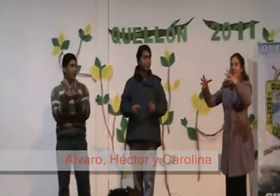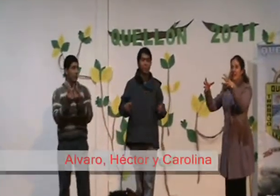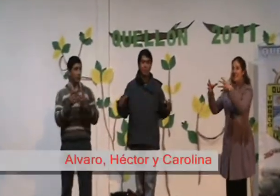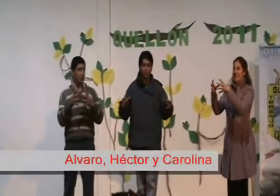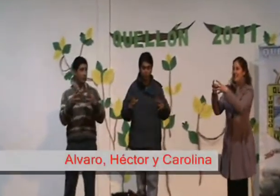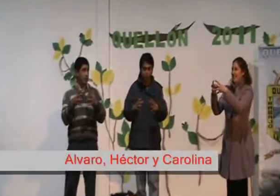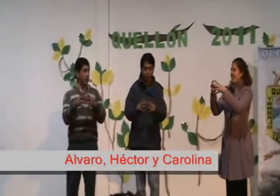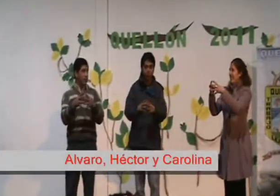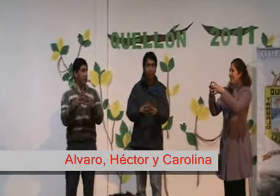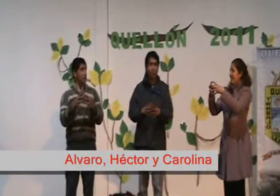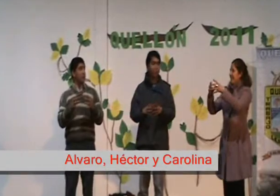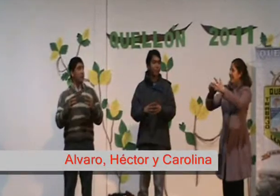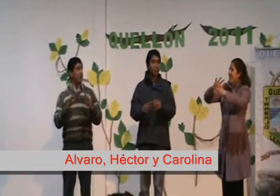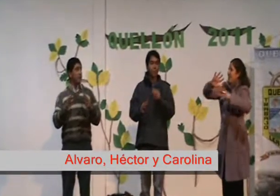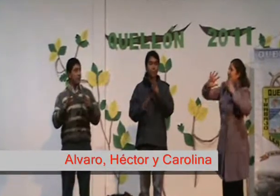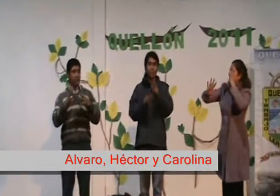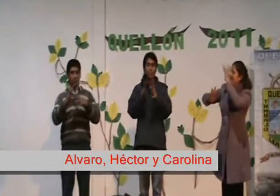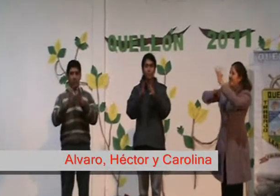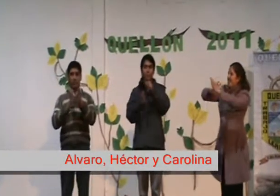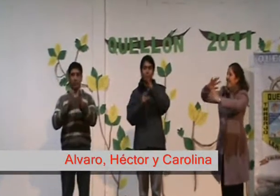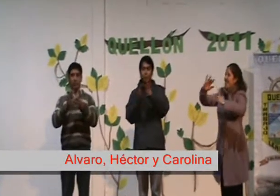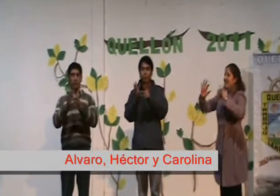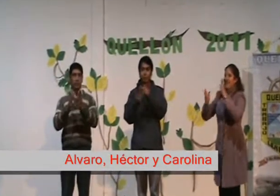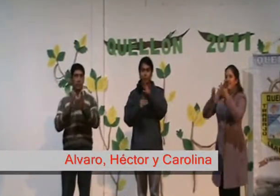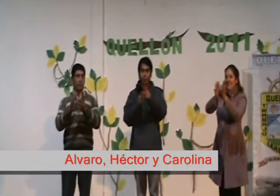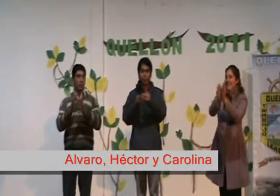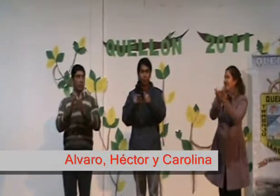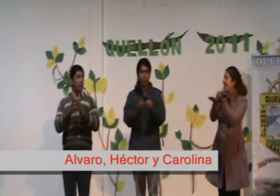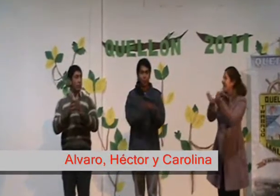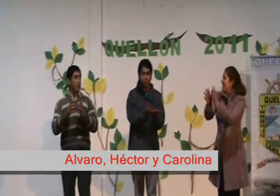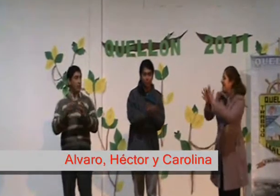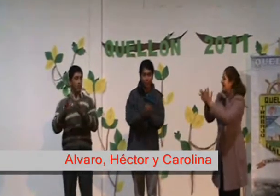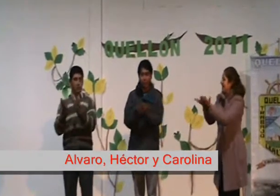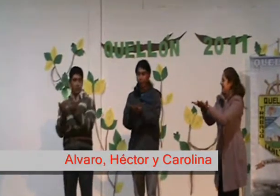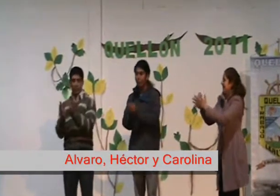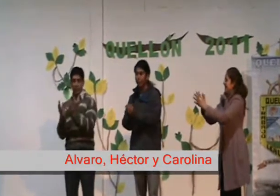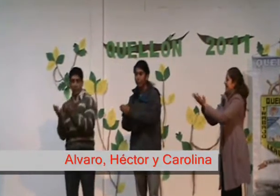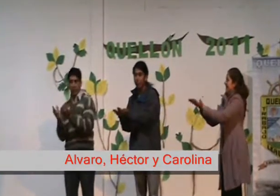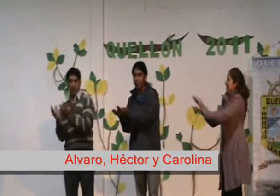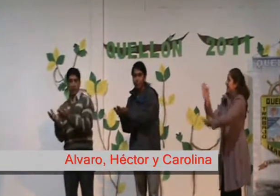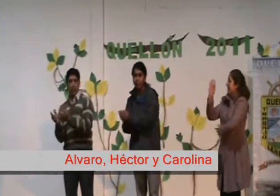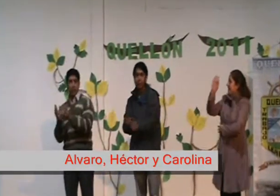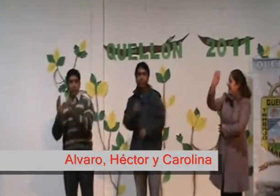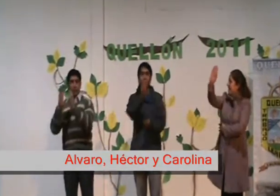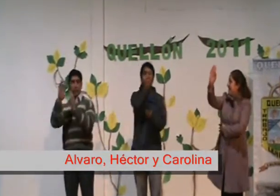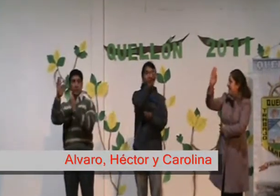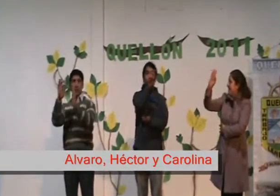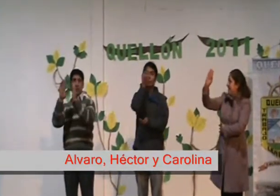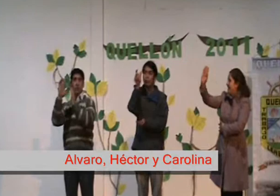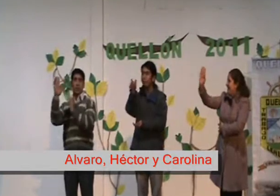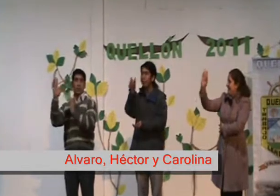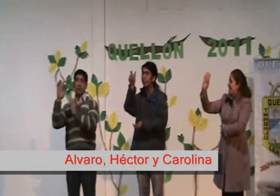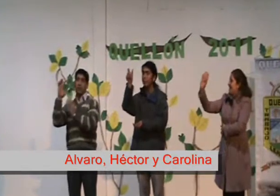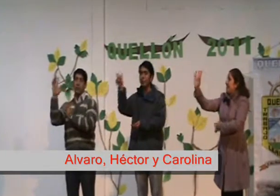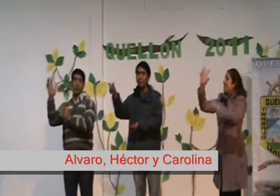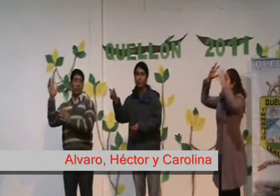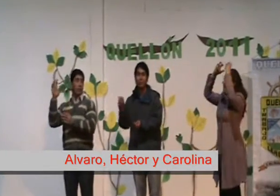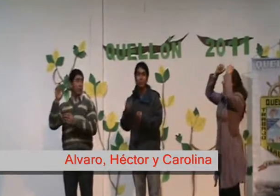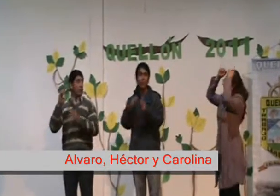Nosotros, el grupo de señas, el taller de señas, que estamos trabajando en la biblioteca